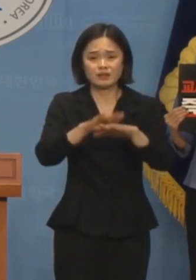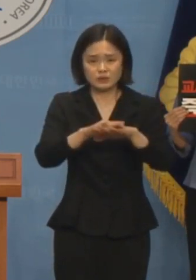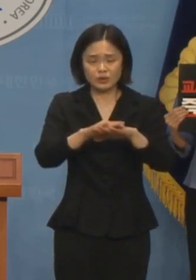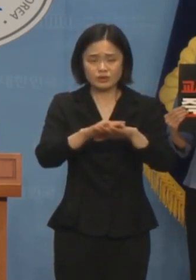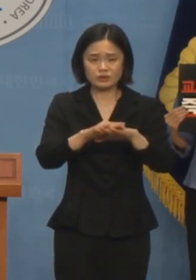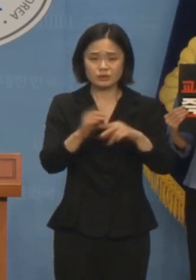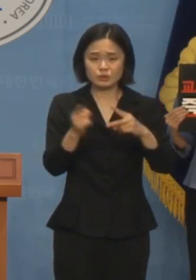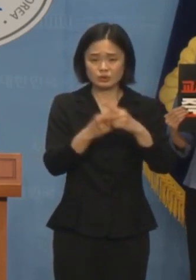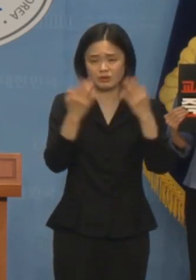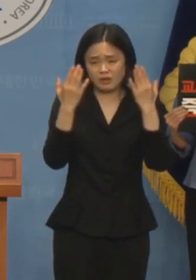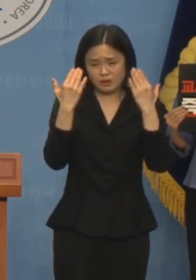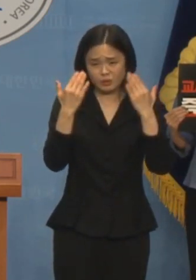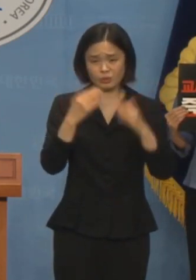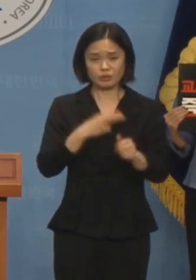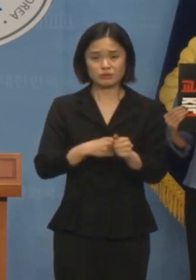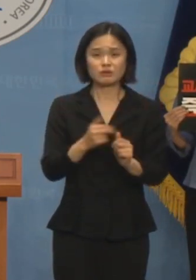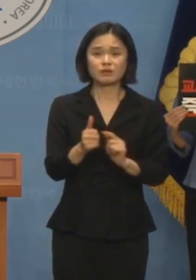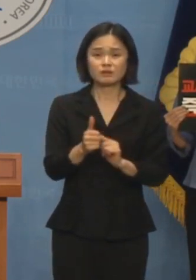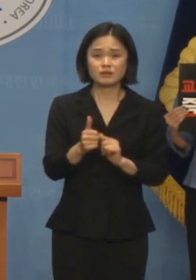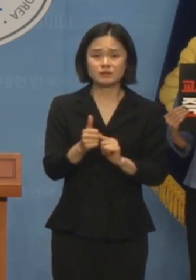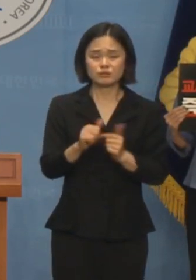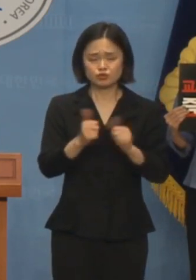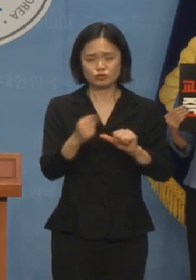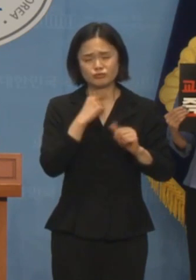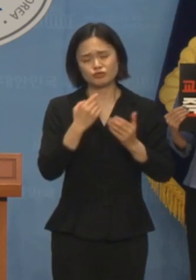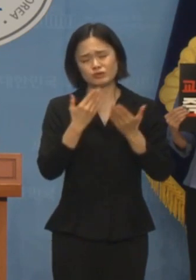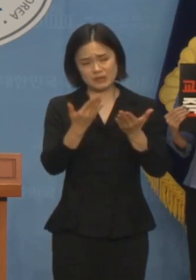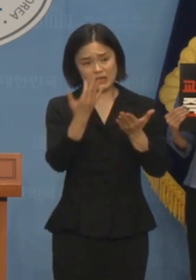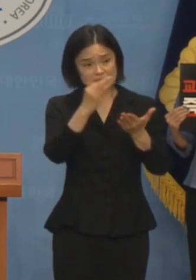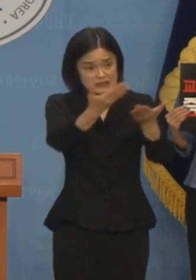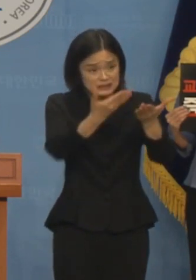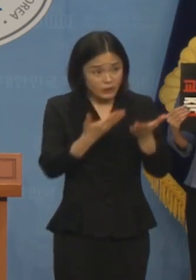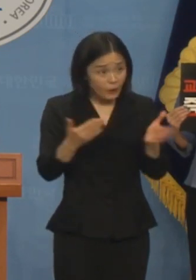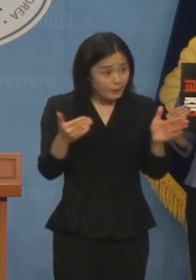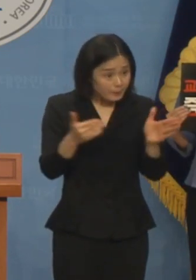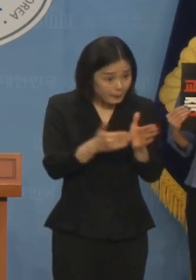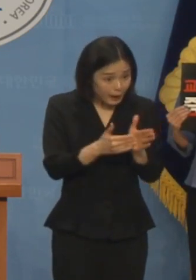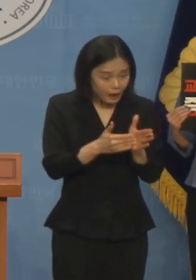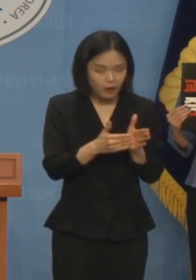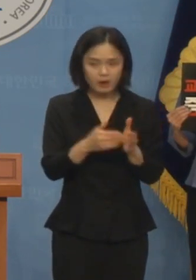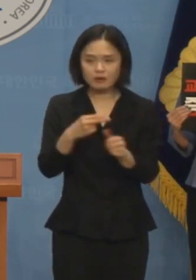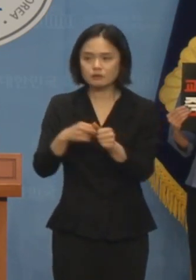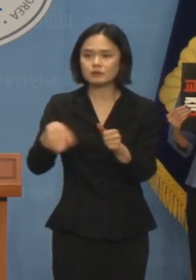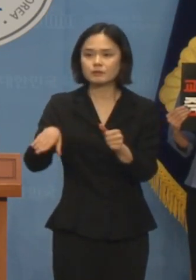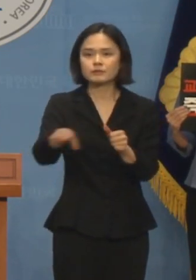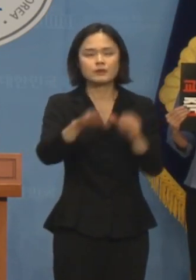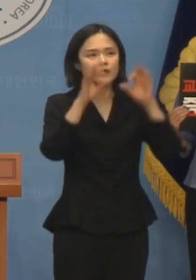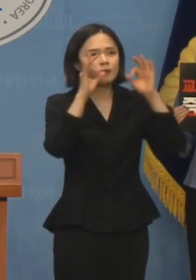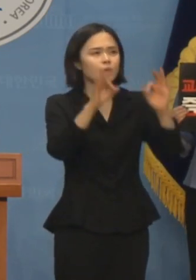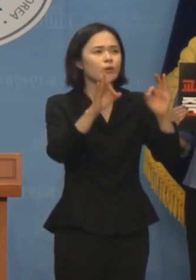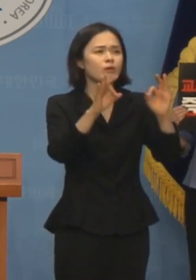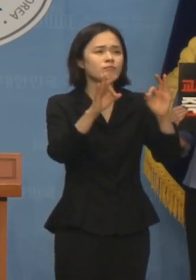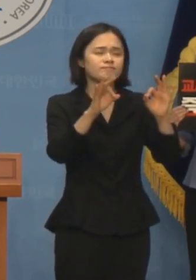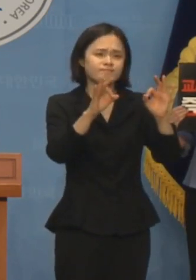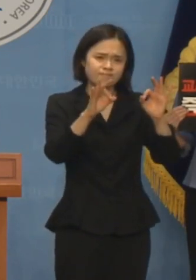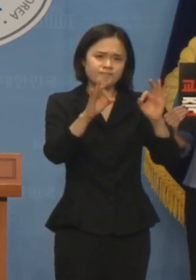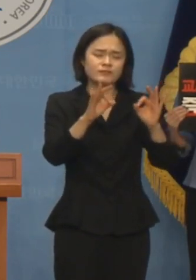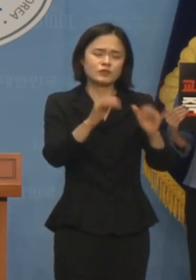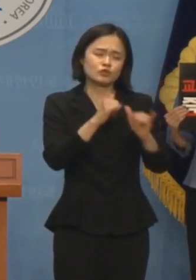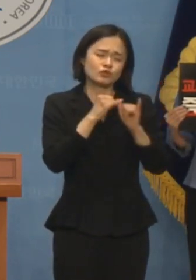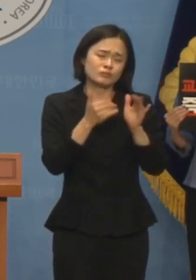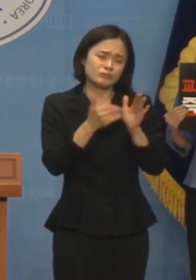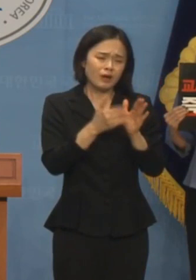인정은 올바른 교육을 위해 고군분투 애쓰시는 선생님들에게 슬프지만 위로가 되는 소식이었습니다.